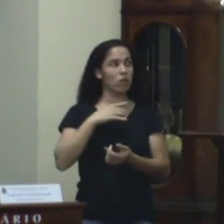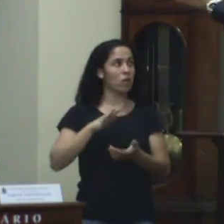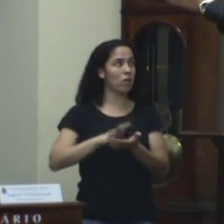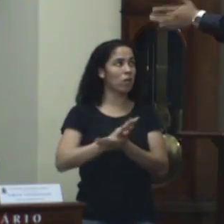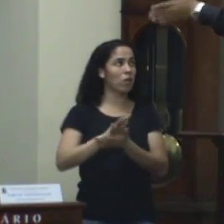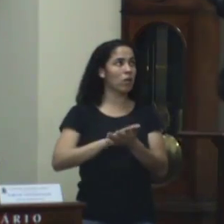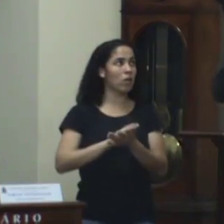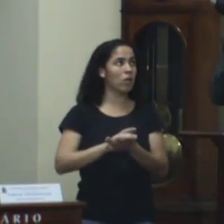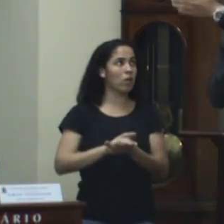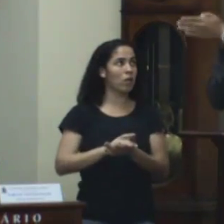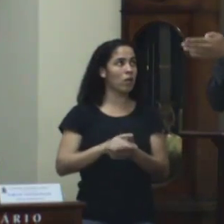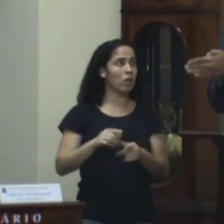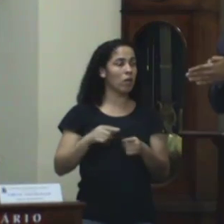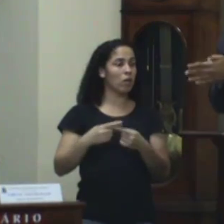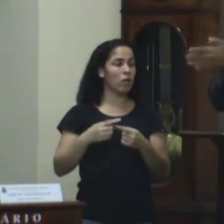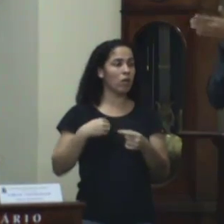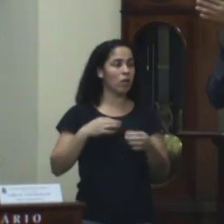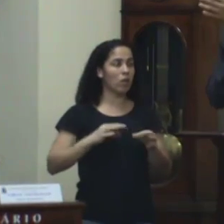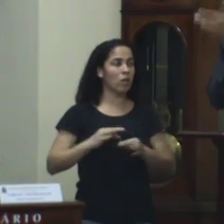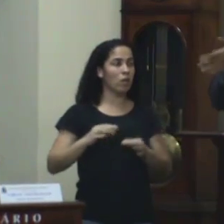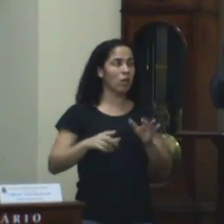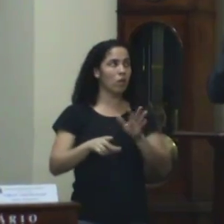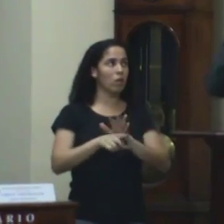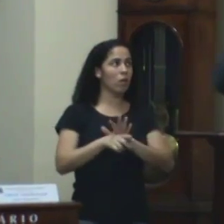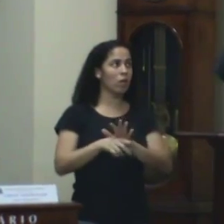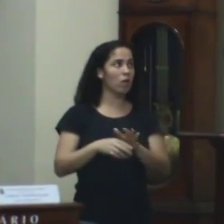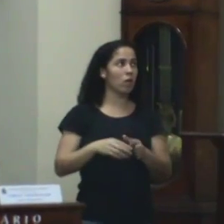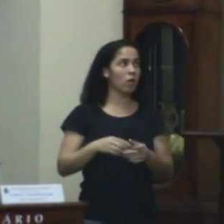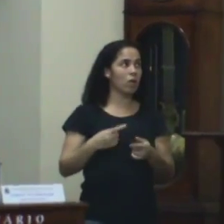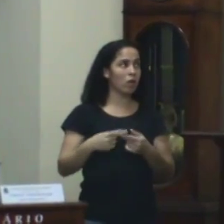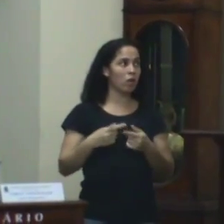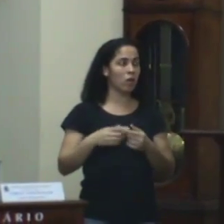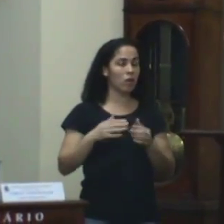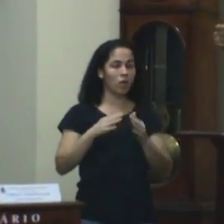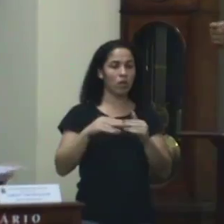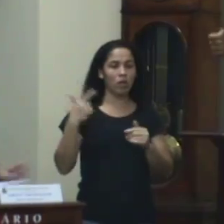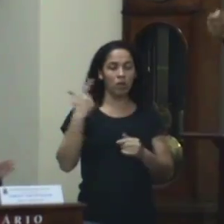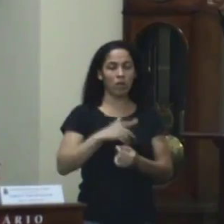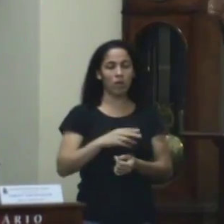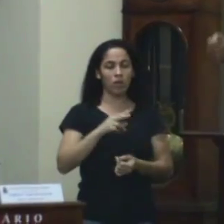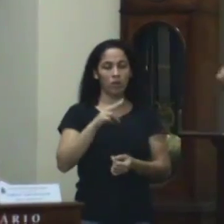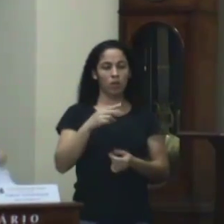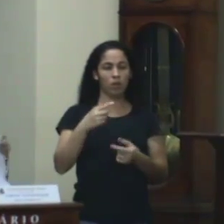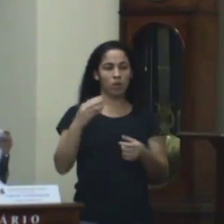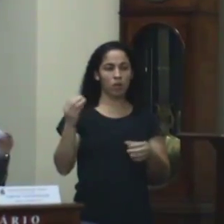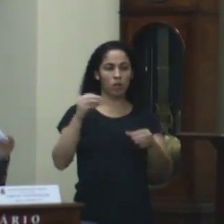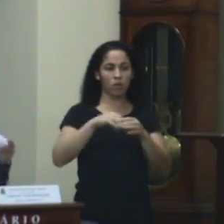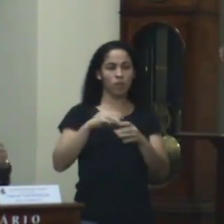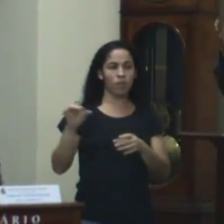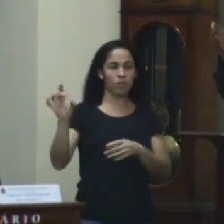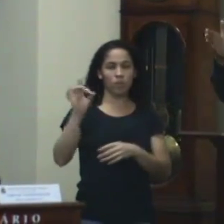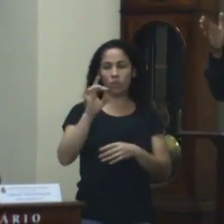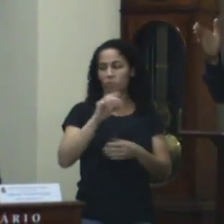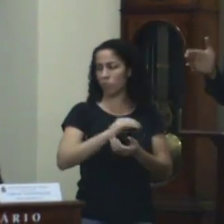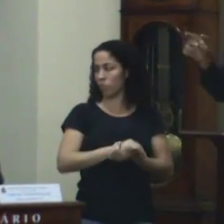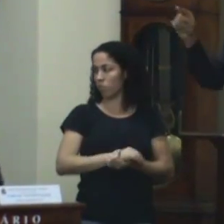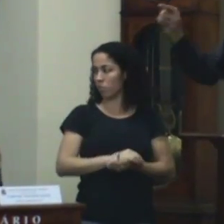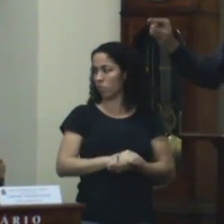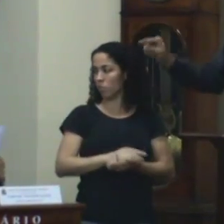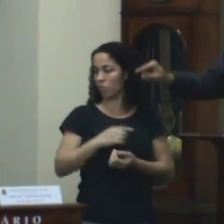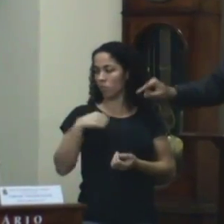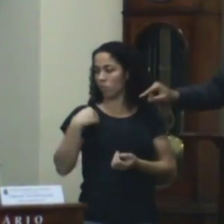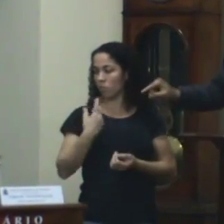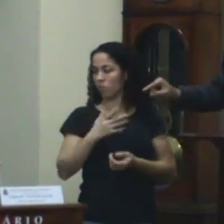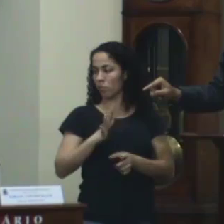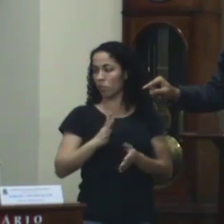não tem nada a ver com o meu projeto de lei que foi vetado, no qual eu peço novamente o voto de cada vereador aqui, para que a gente já,